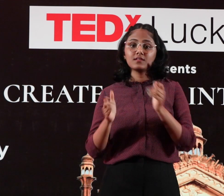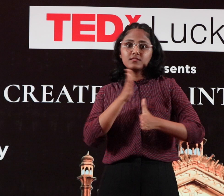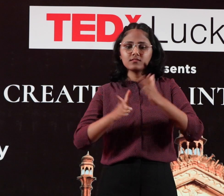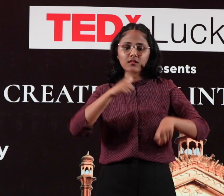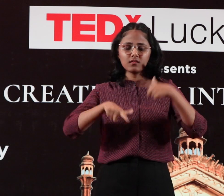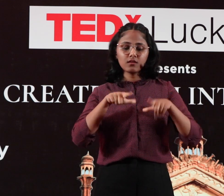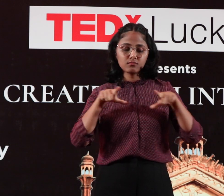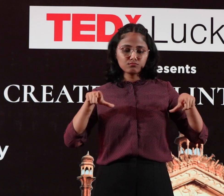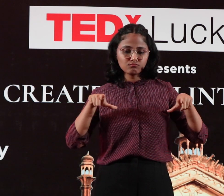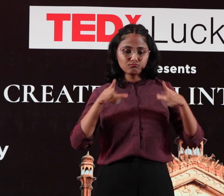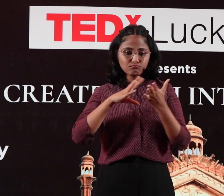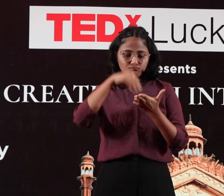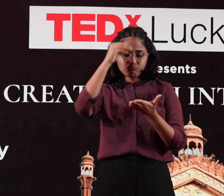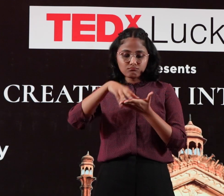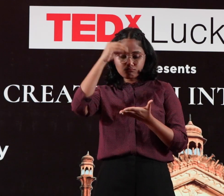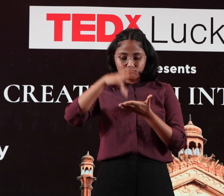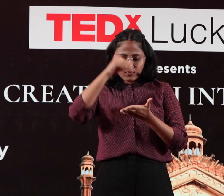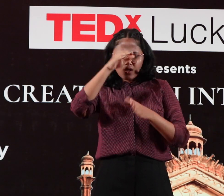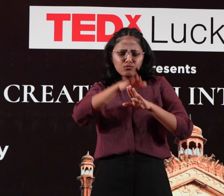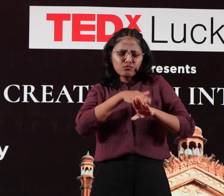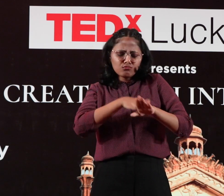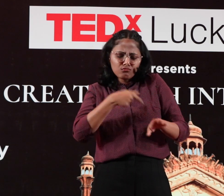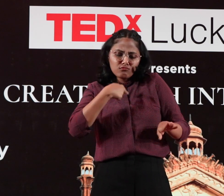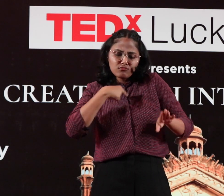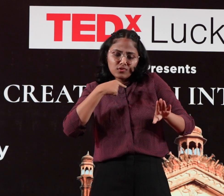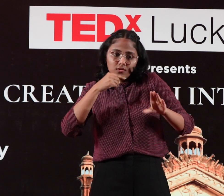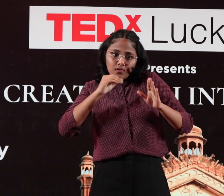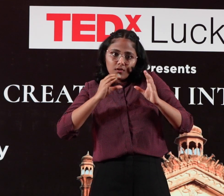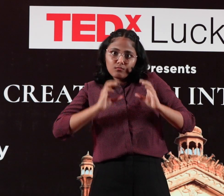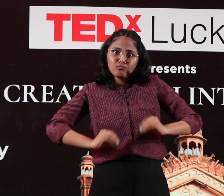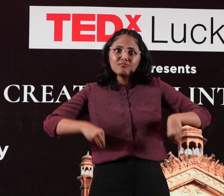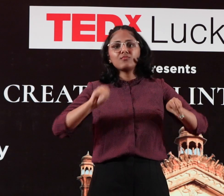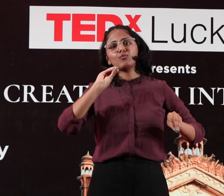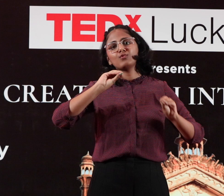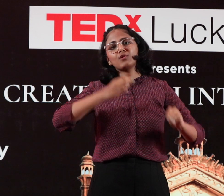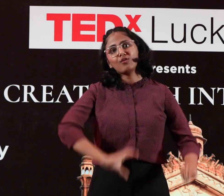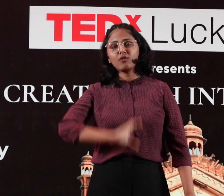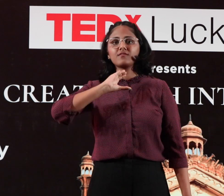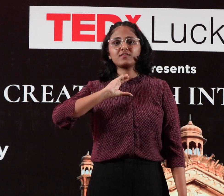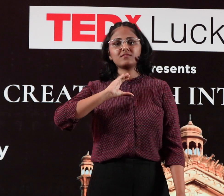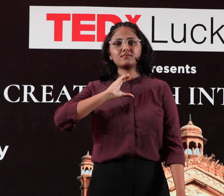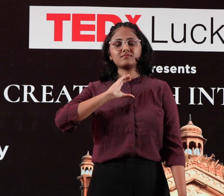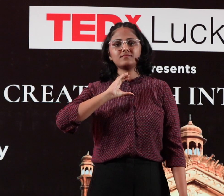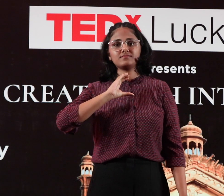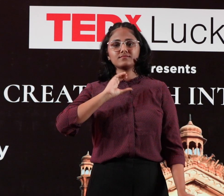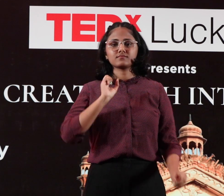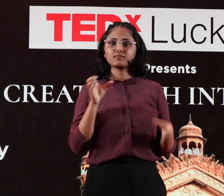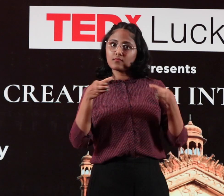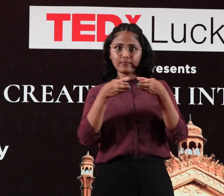मैं थोड़ा कॉन्फिडेंट महसूस करने लगा कि हाँ अब मैं पढ़ा सकता हूँ, कि थोड़ी साइन लैंग्वेज मुझे आ गई इनको। तो मैं क्लास में गया and